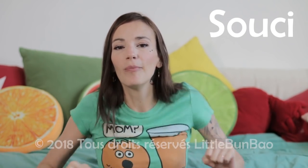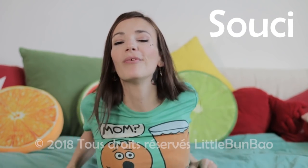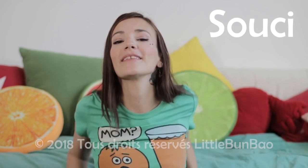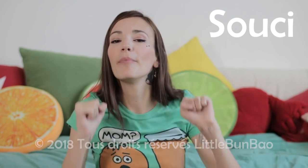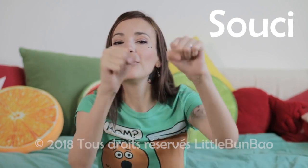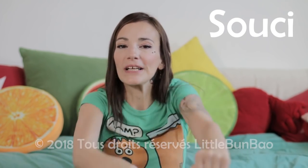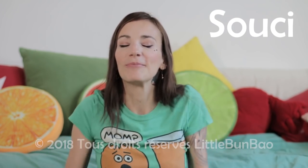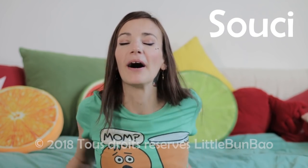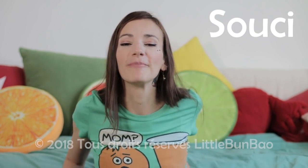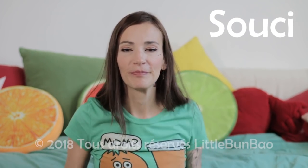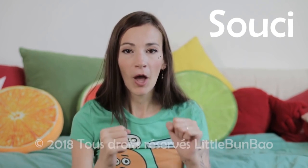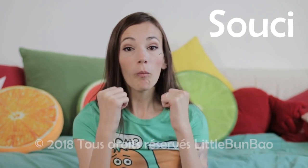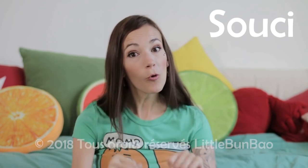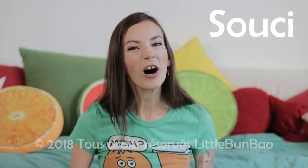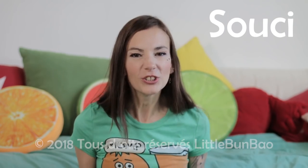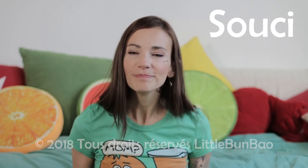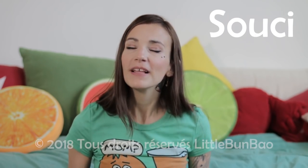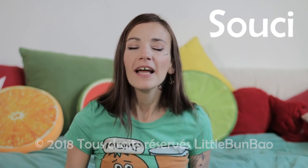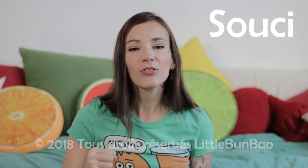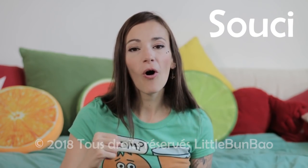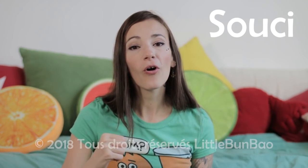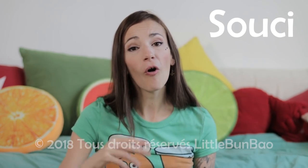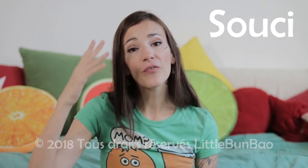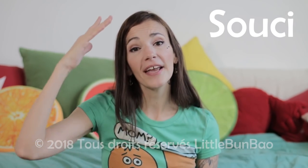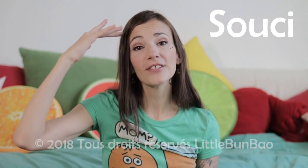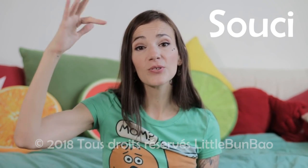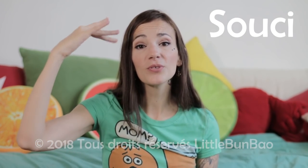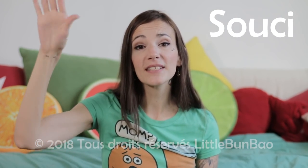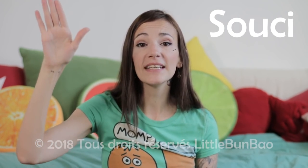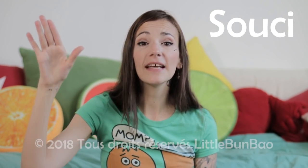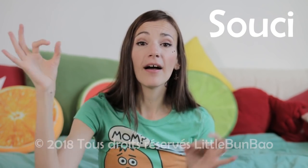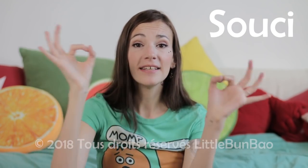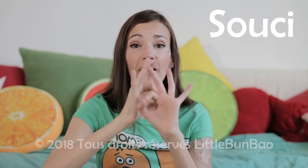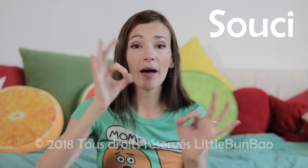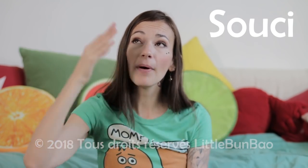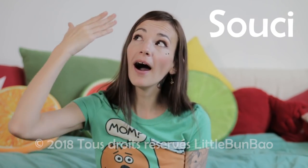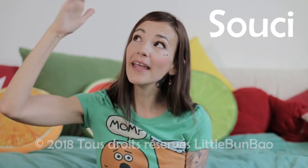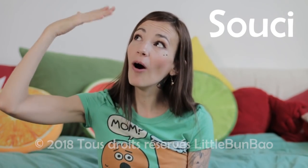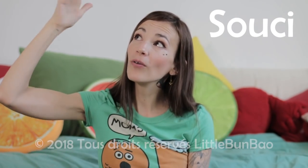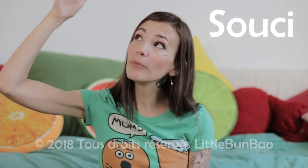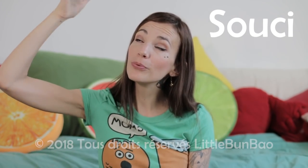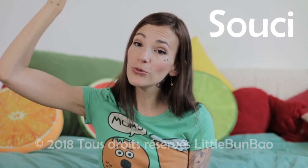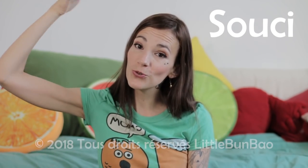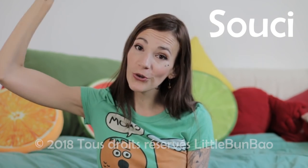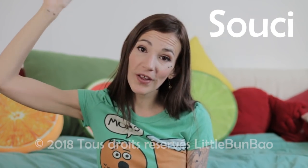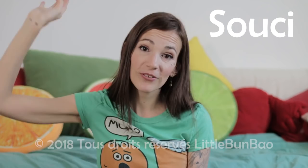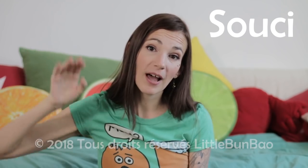pour attraper le rythme. Hein. Bon courage. Donc on fait souci, il n'y en a pas et on les pousse du revers de la main,